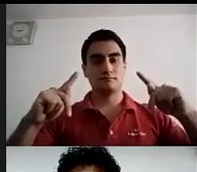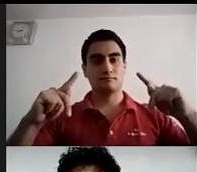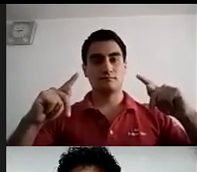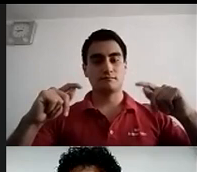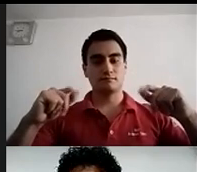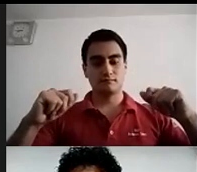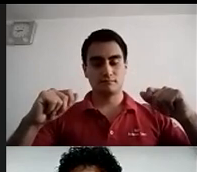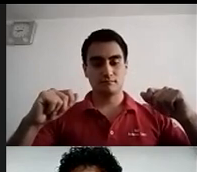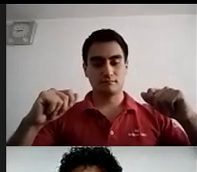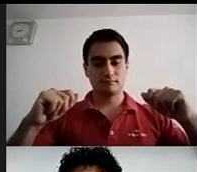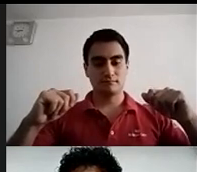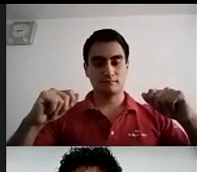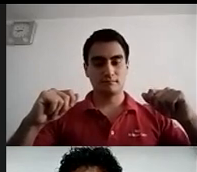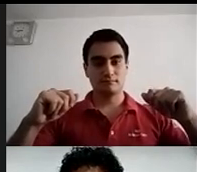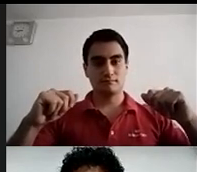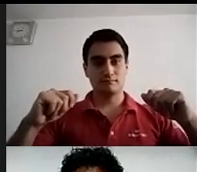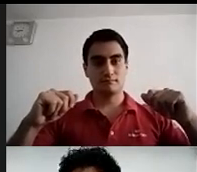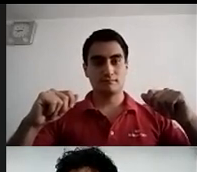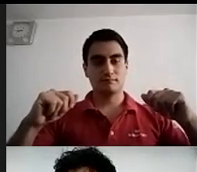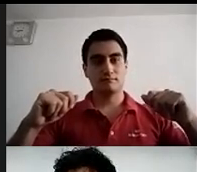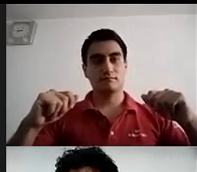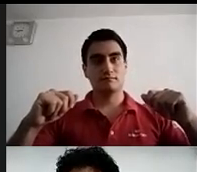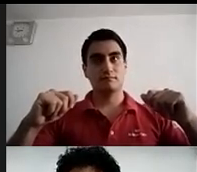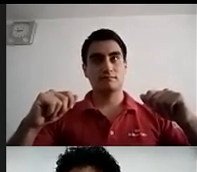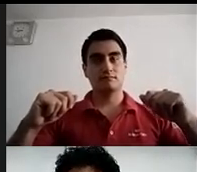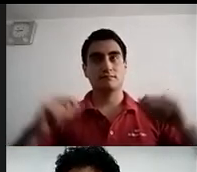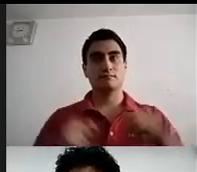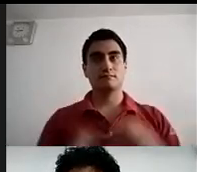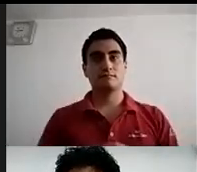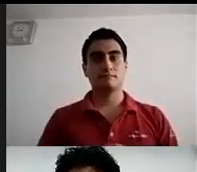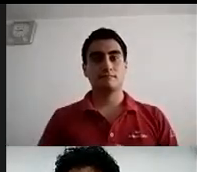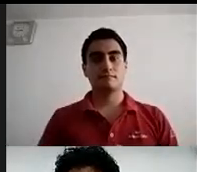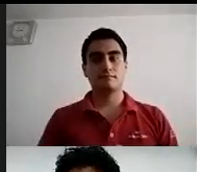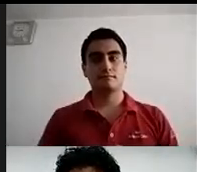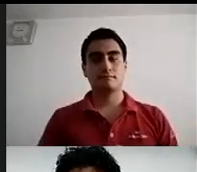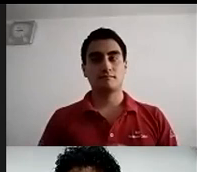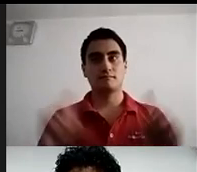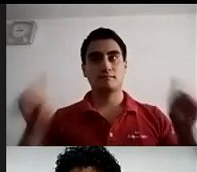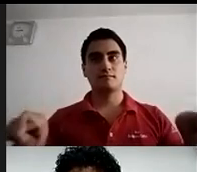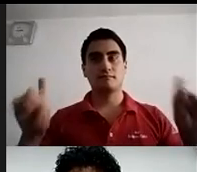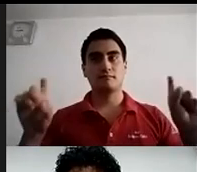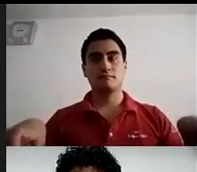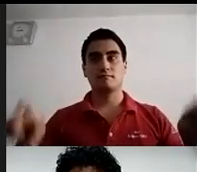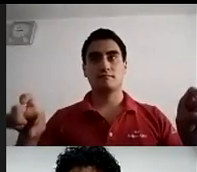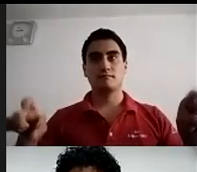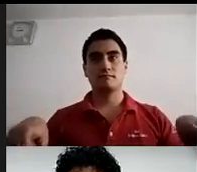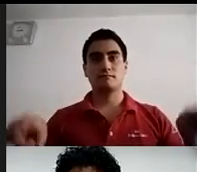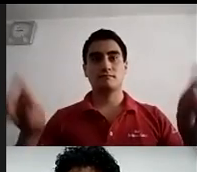hay diferencias. A lo mejor creo que esa es del norte, me parece que esa aplicación. Sí son muchas señas parecidas a las del centro, nada más tiene